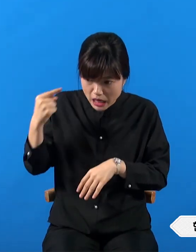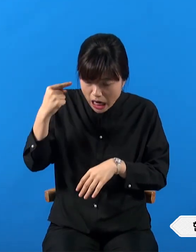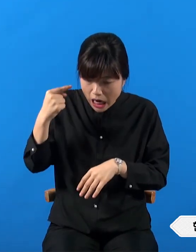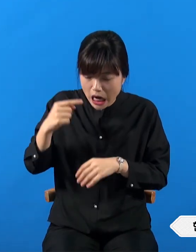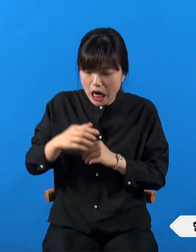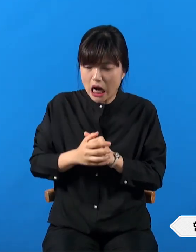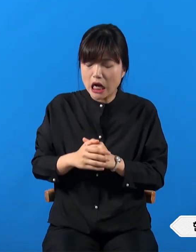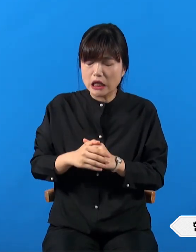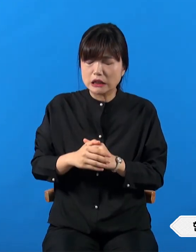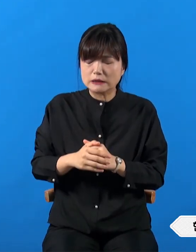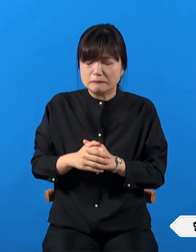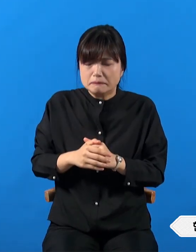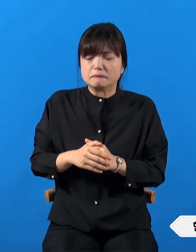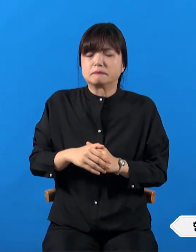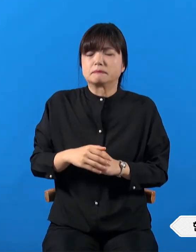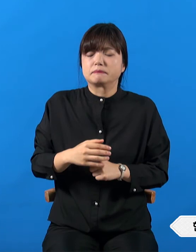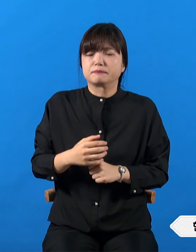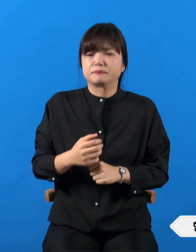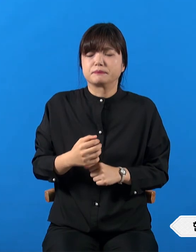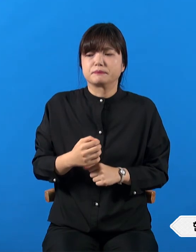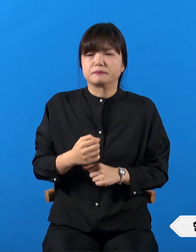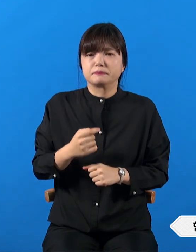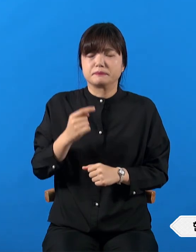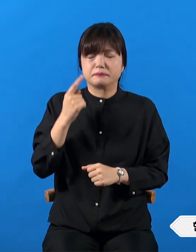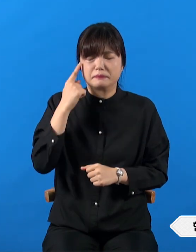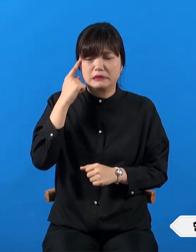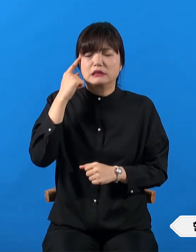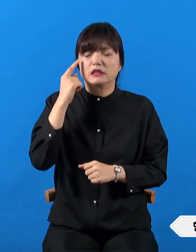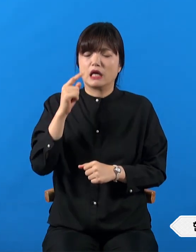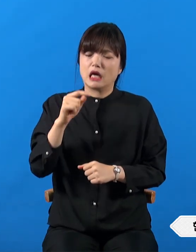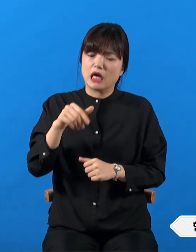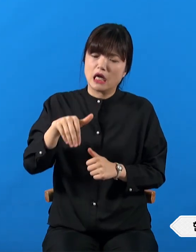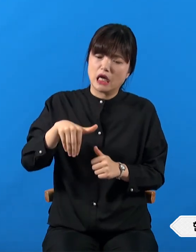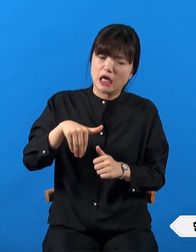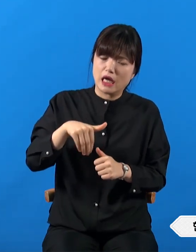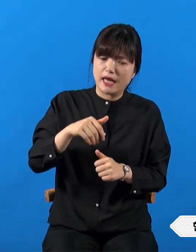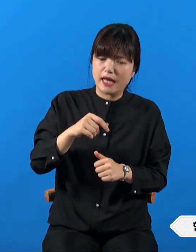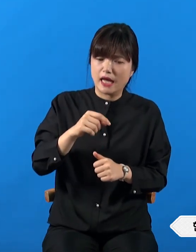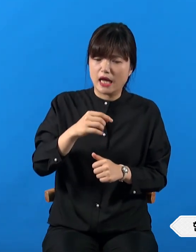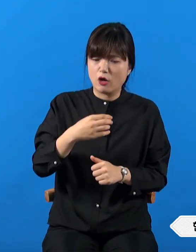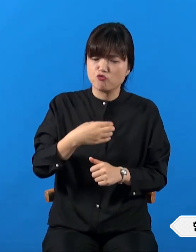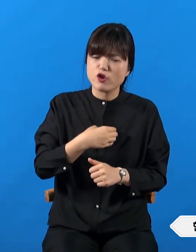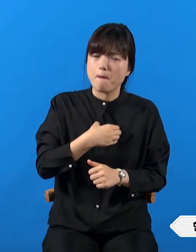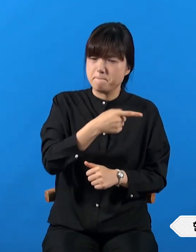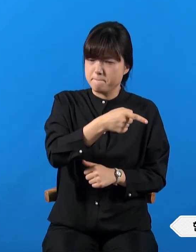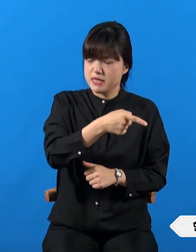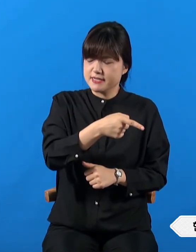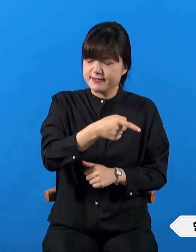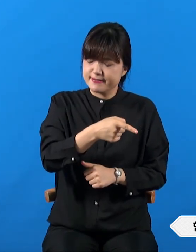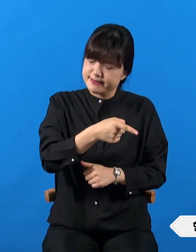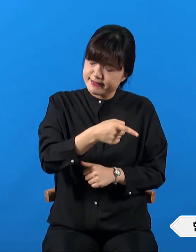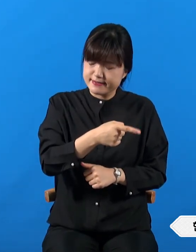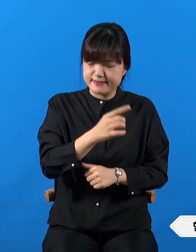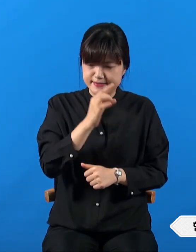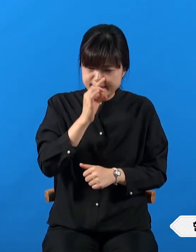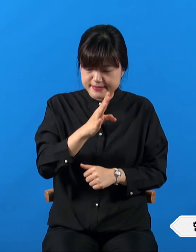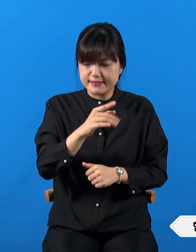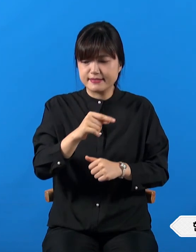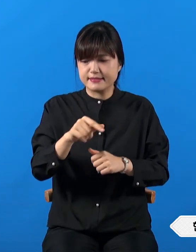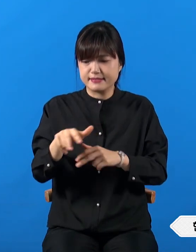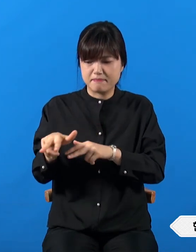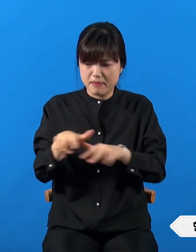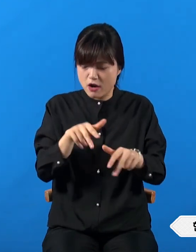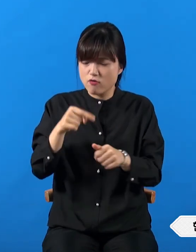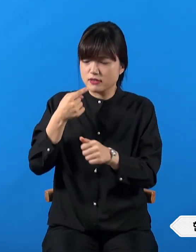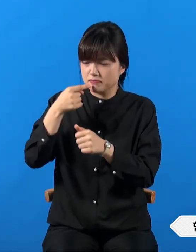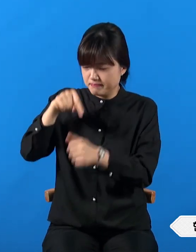듣는 순간에 섬뜩한 생각이 들었습니다. 상황이 심각하다는 것을 감지했습니다. 그래서